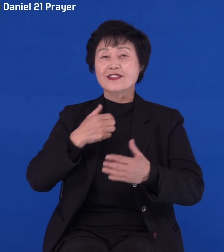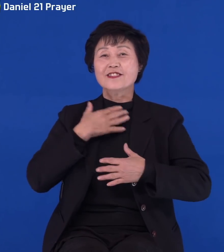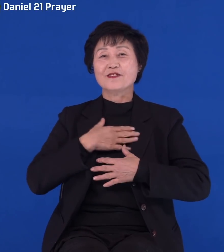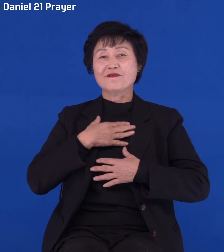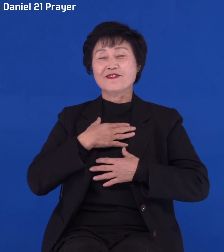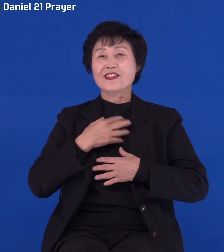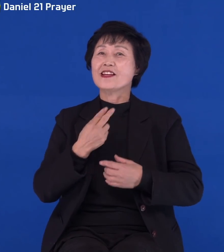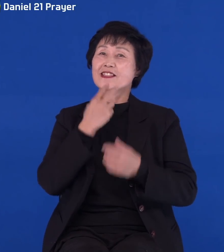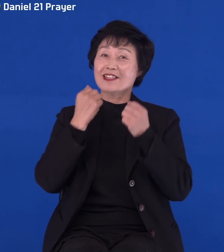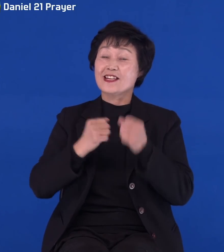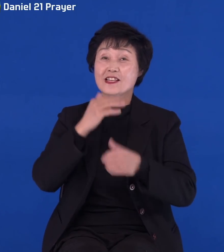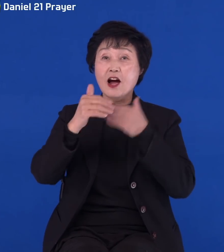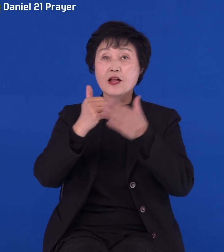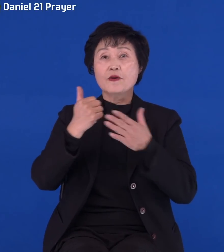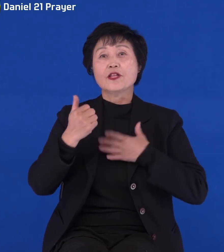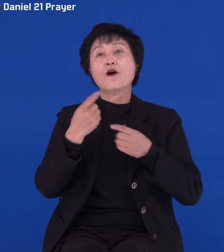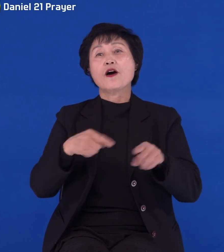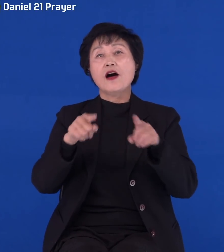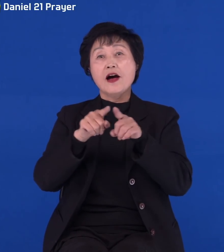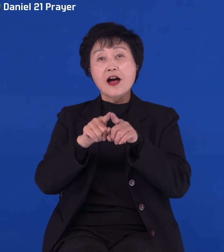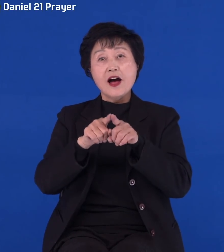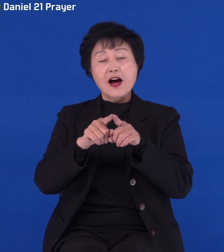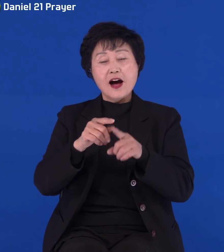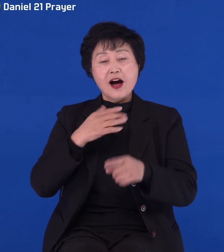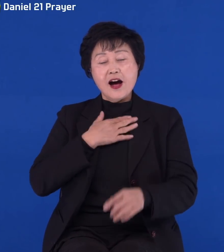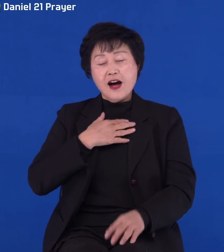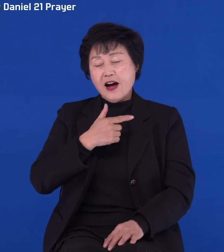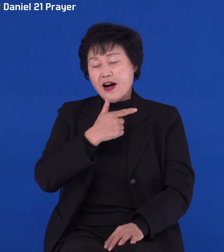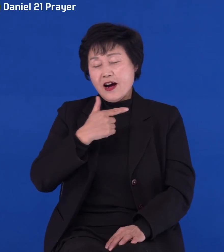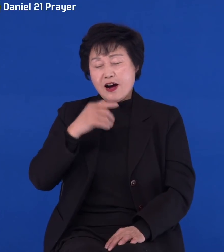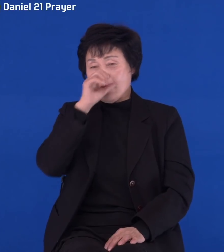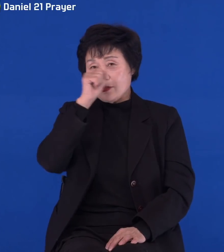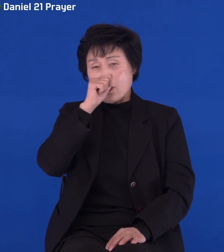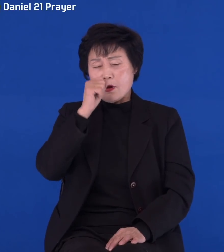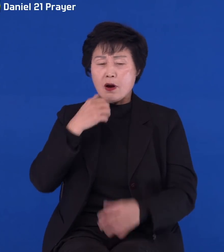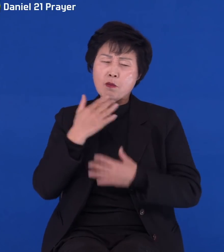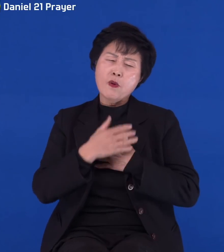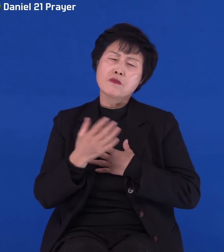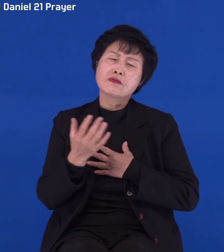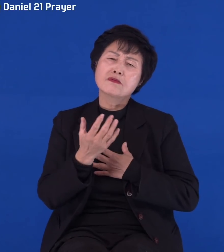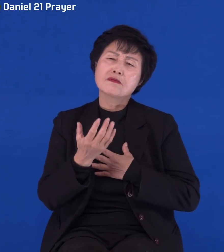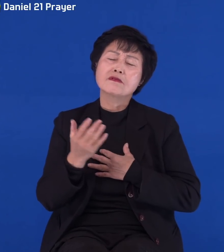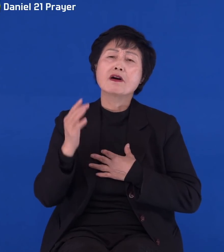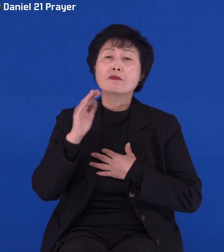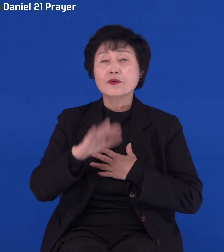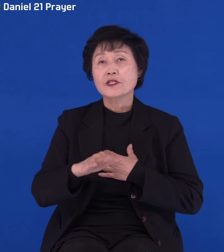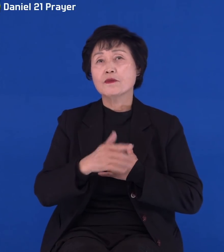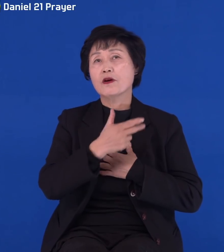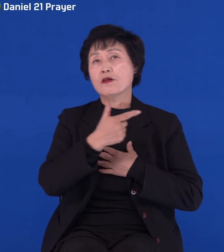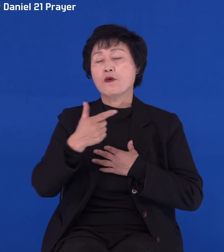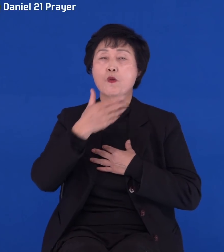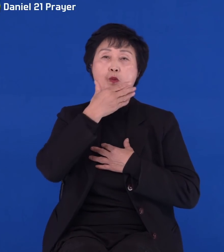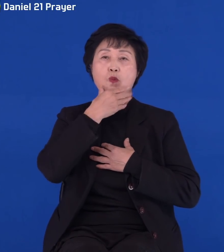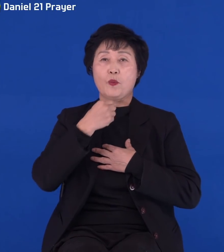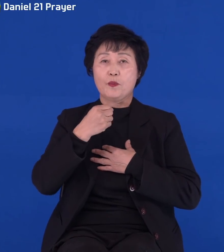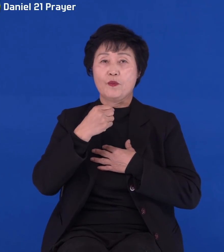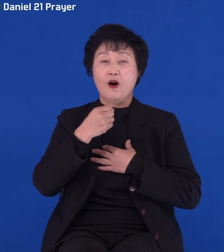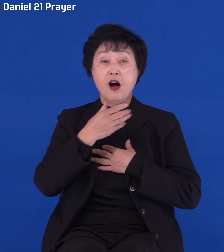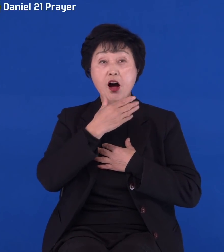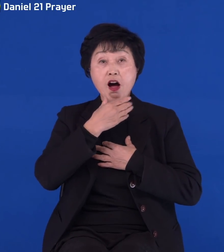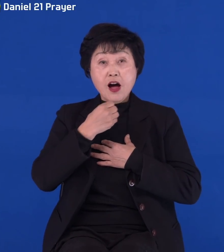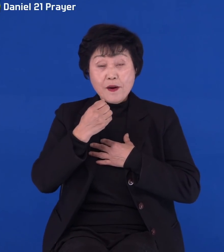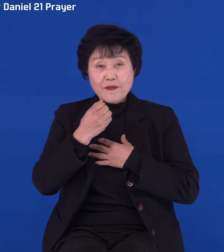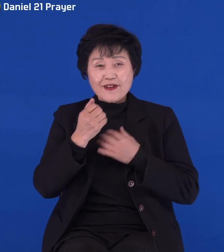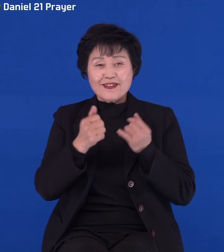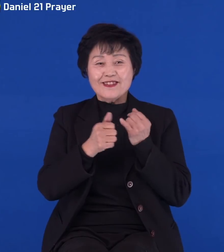함께 한다는 사실이 진짜로 믿어지니까 몸은 아프고 돈은 없는데 정말 행복한 거예요. 너무 행복한 나머지 저희 아내한테 제가 흥분해서 그랬어요.